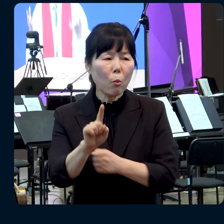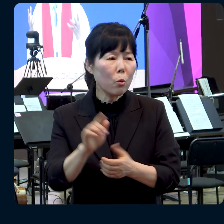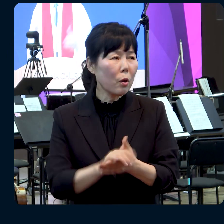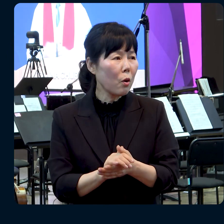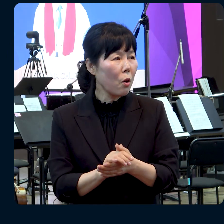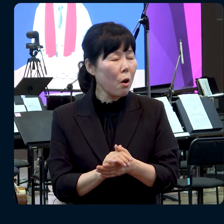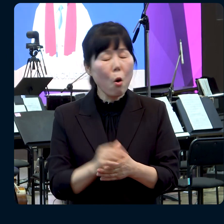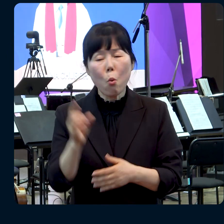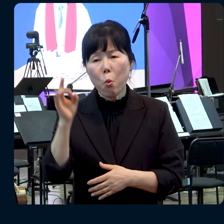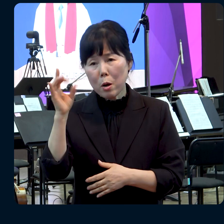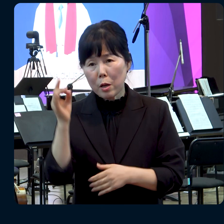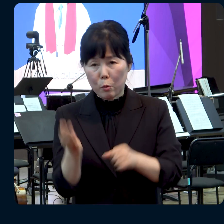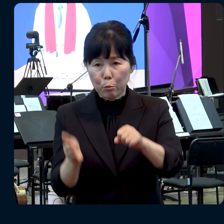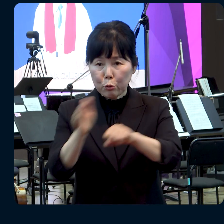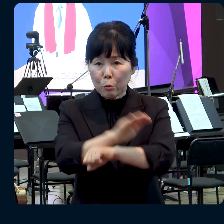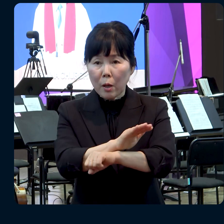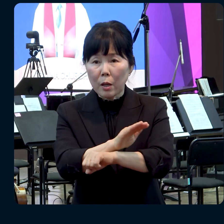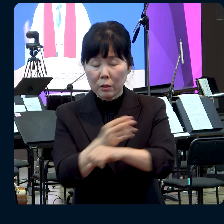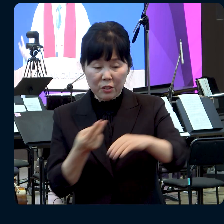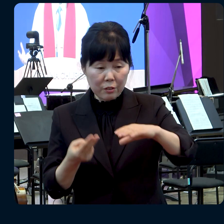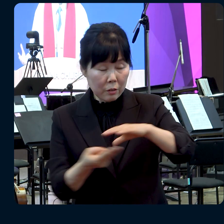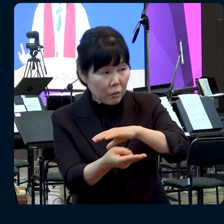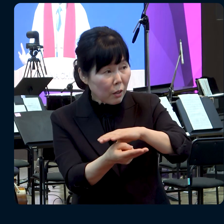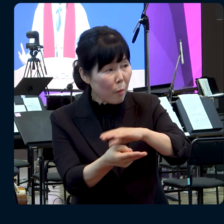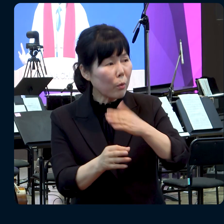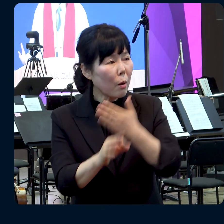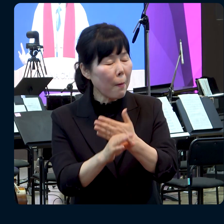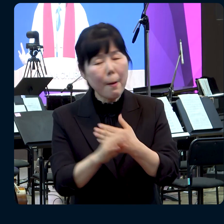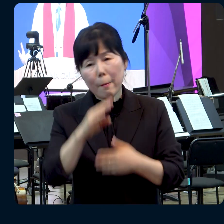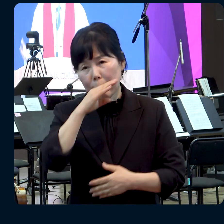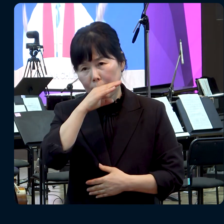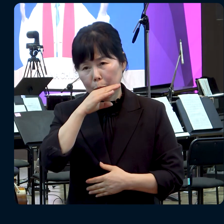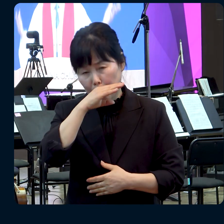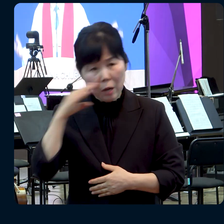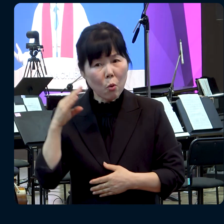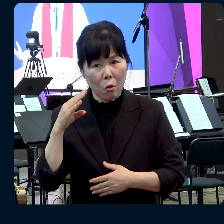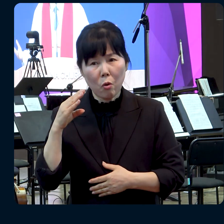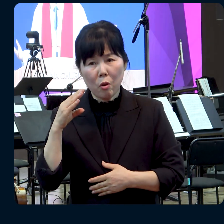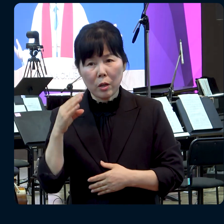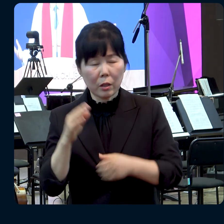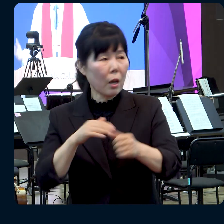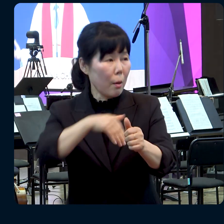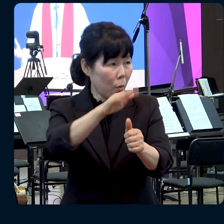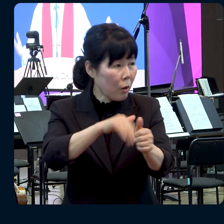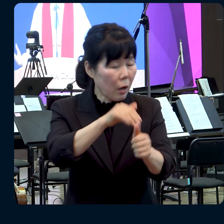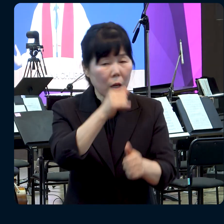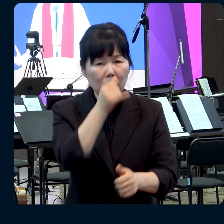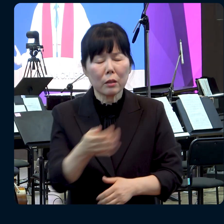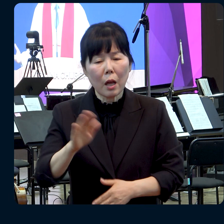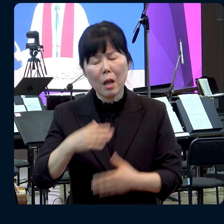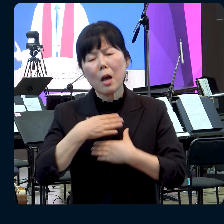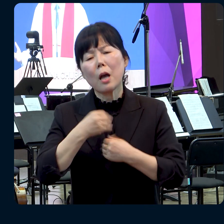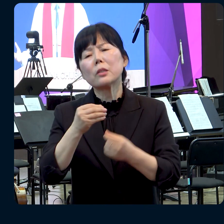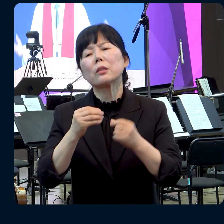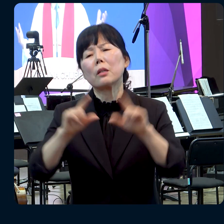바로 가려고 그랬어. 그런데 안식일이 돼버린 거잖아요. 갈 수가 없었잖아요. 그러니까 기다린